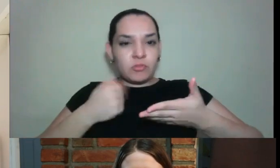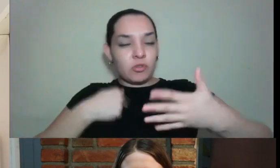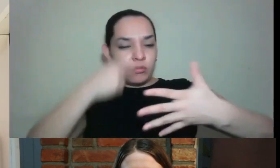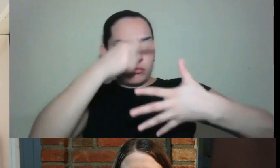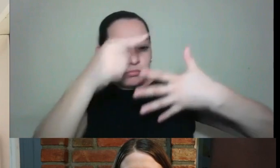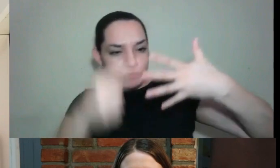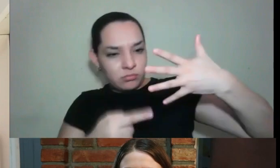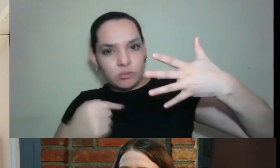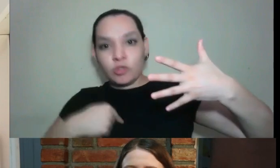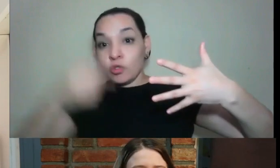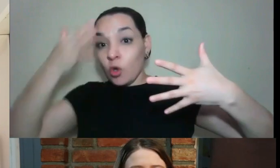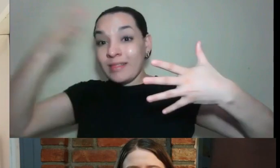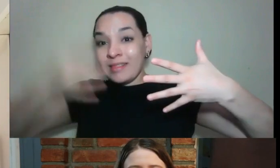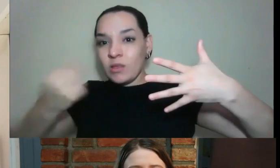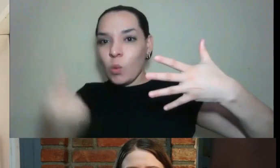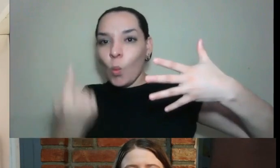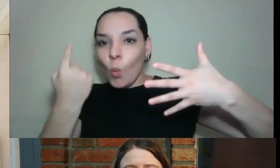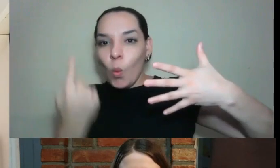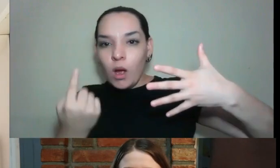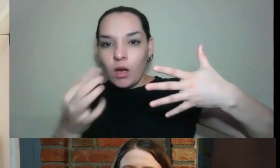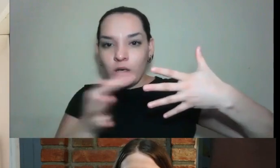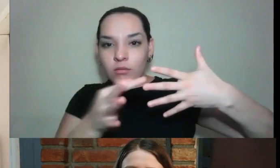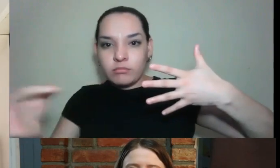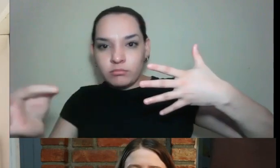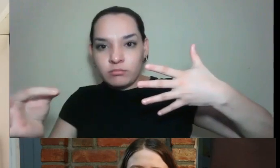es lo que me va a servir más a mí.